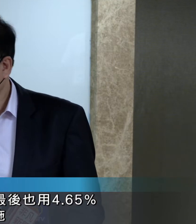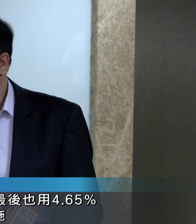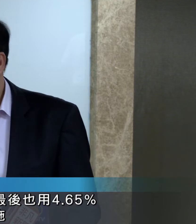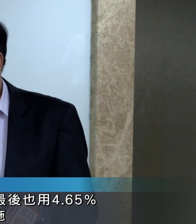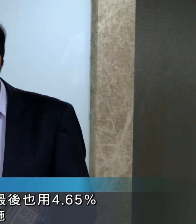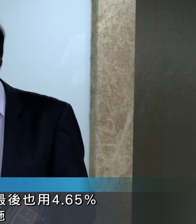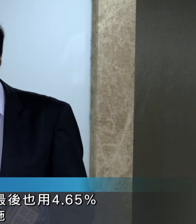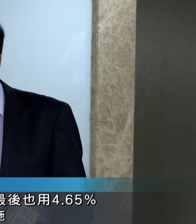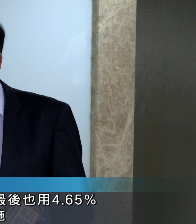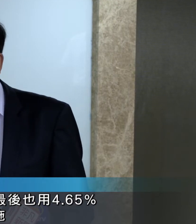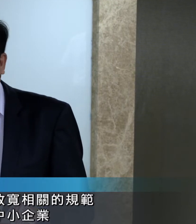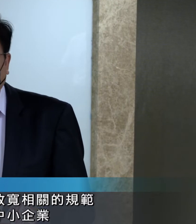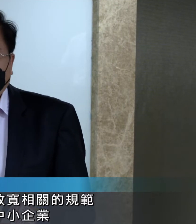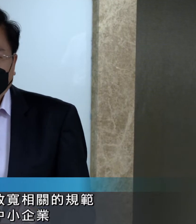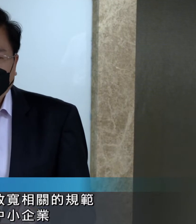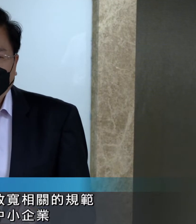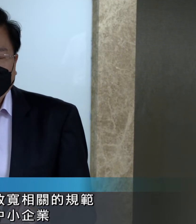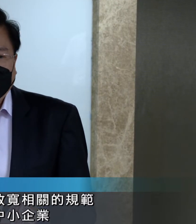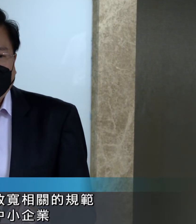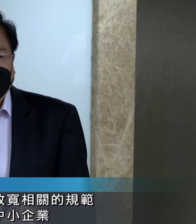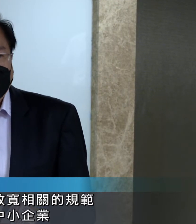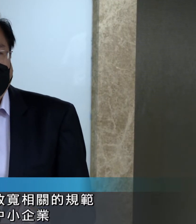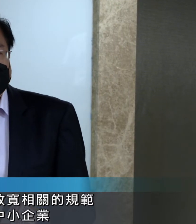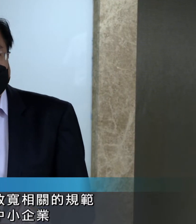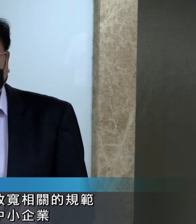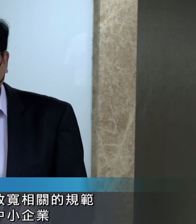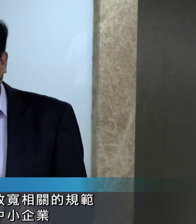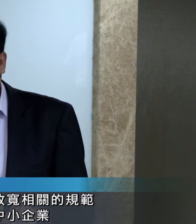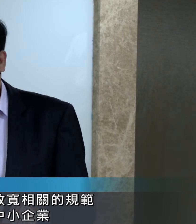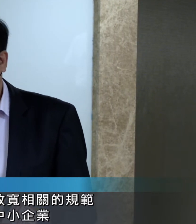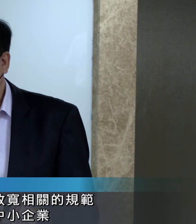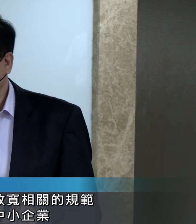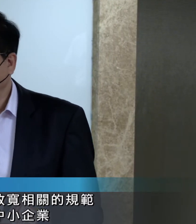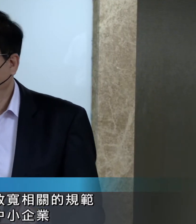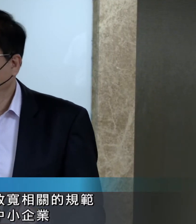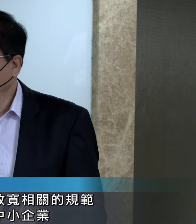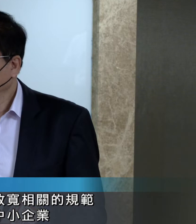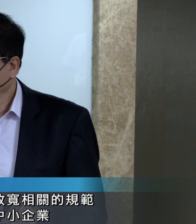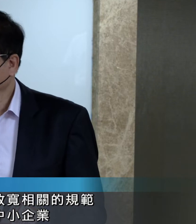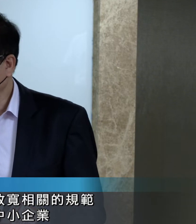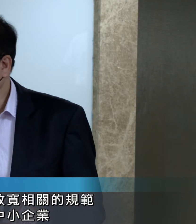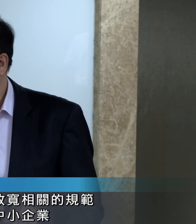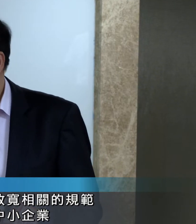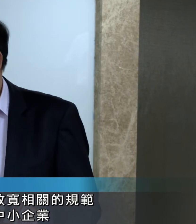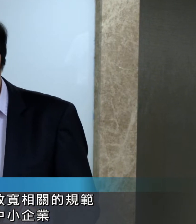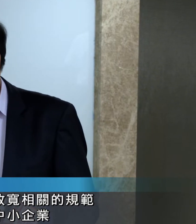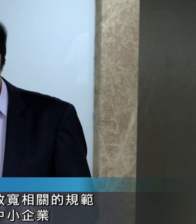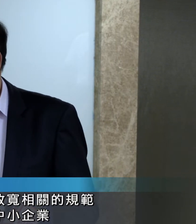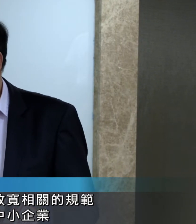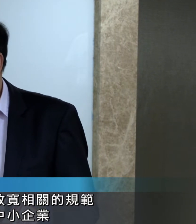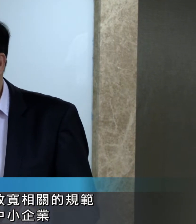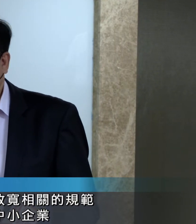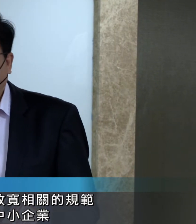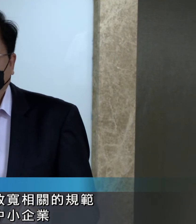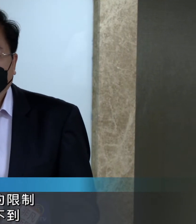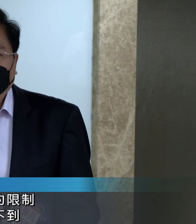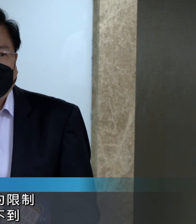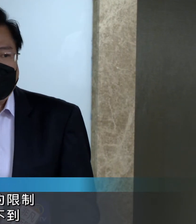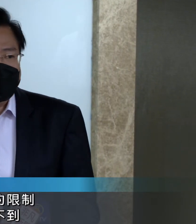措施，我们建议能够予以放宽相关的规范。让更多实际受困的中小企业不要因为法规太